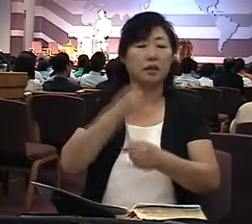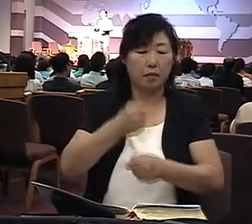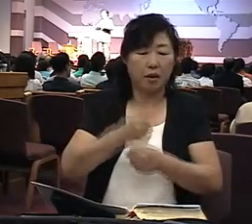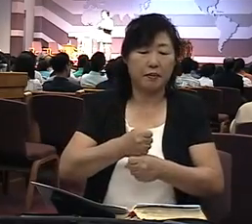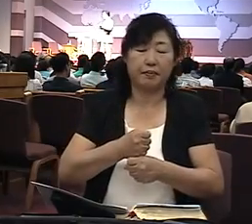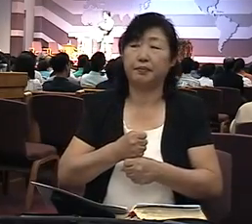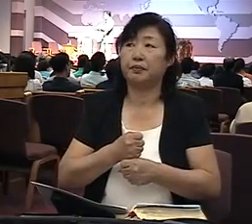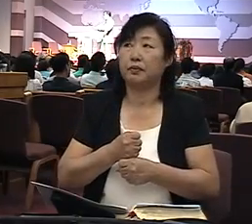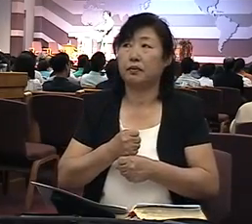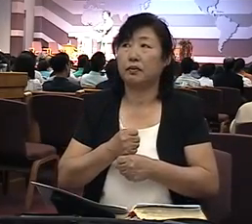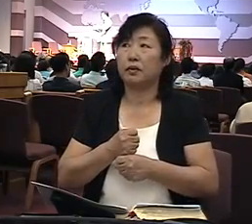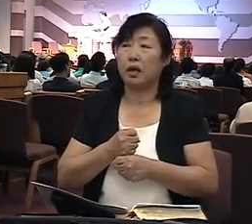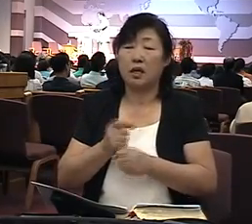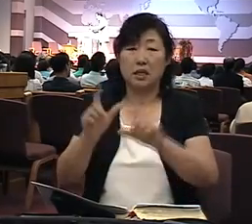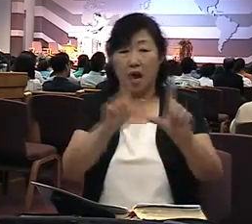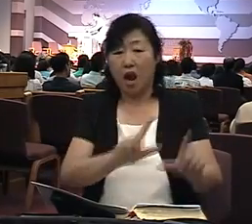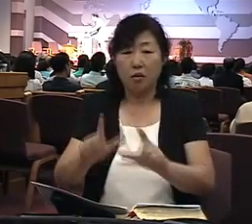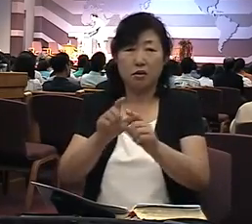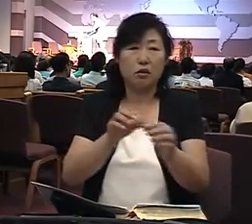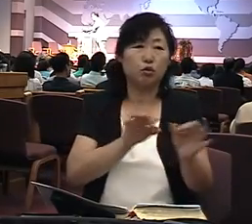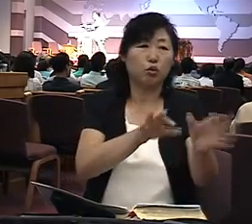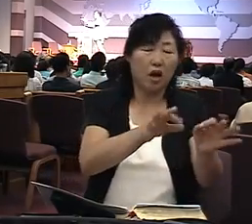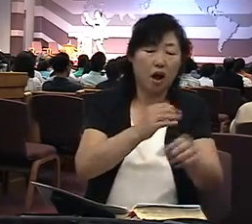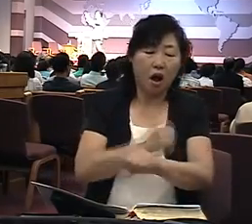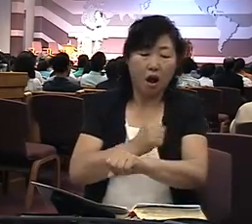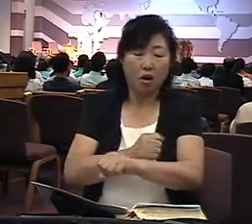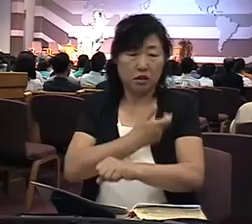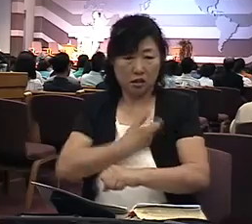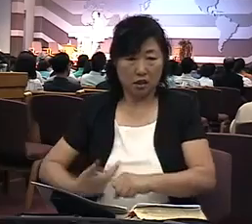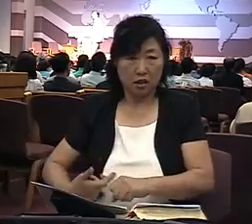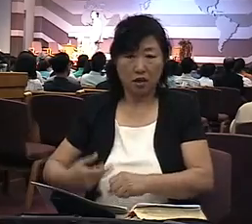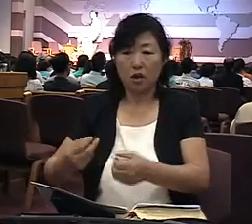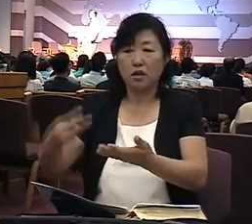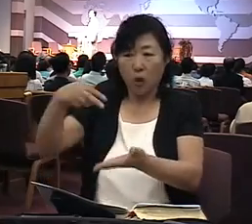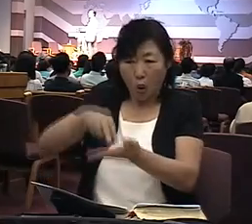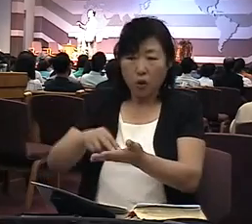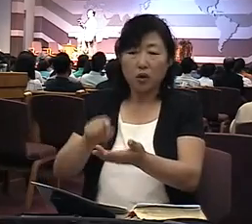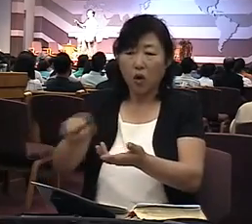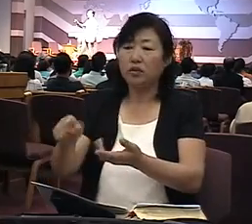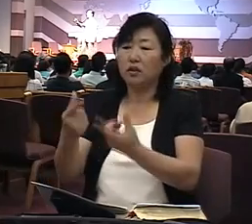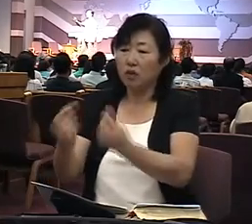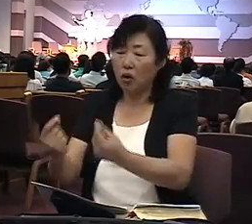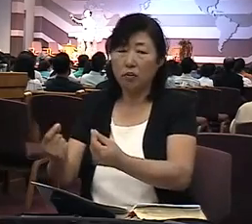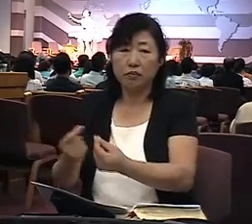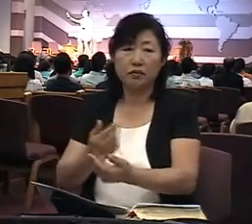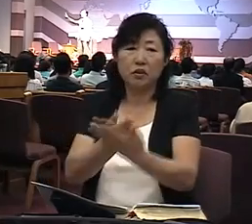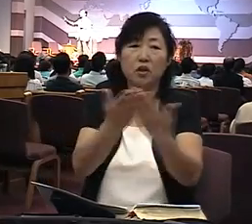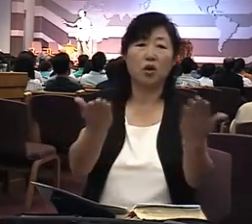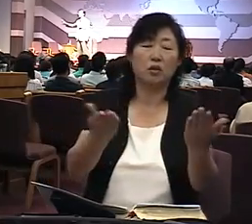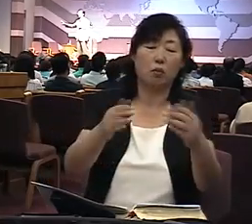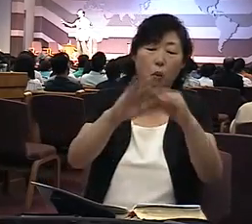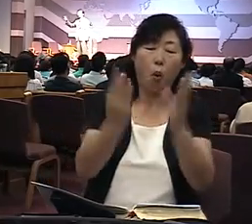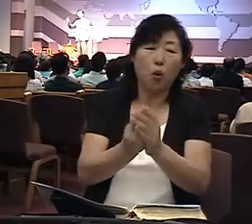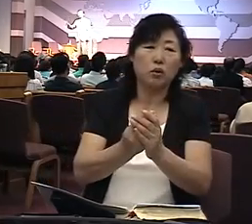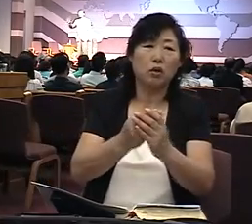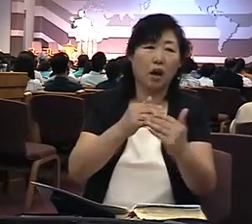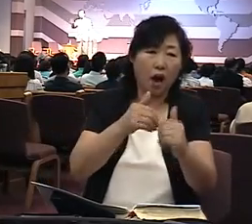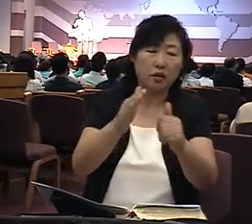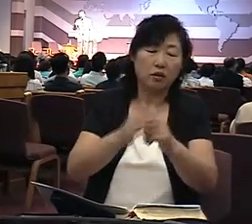내가 삶을 투자하여 너희들을 제자로 세운 것처럼 너희들도 이제 가서 모든 족속으로 제자를 삼아야